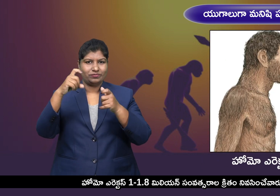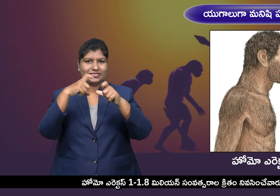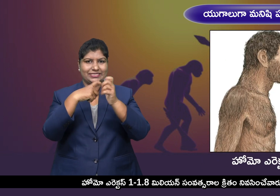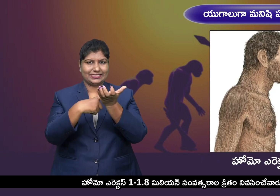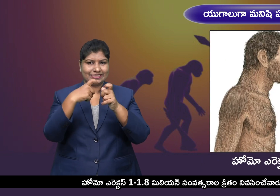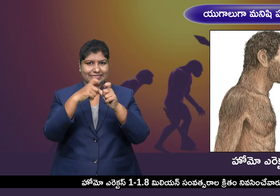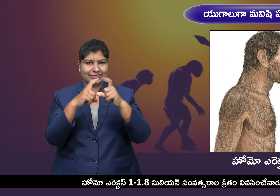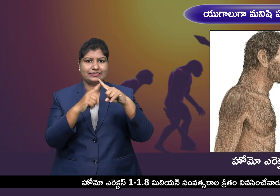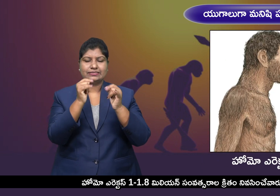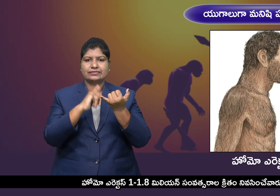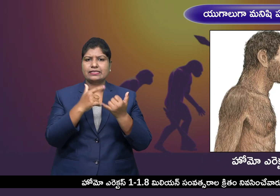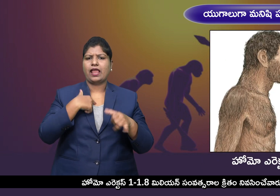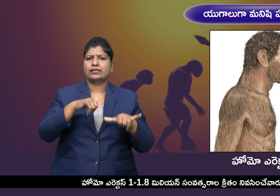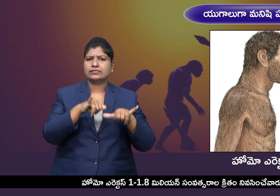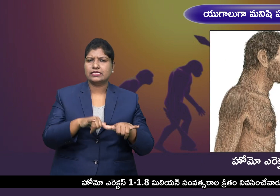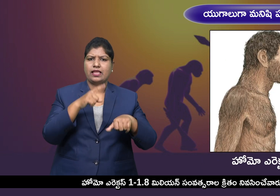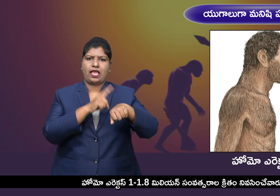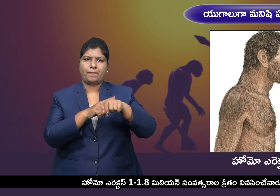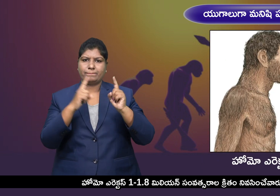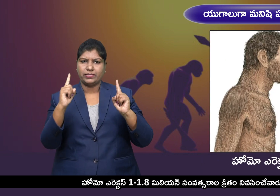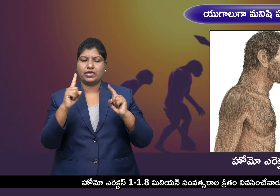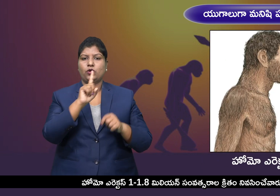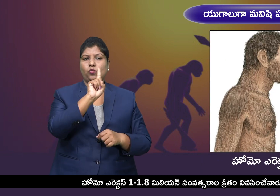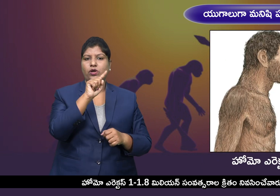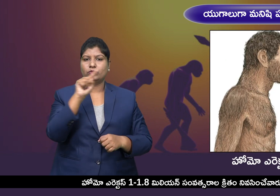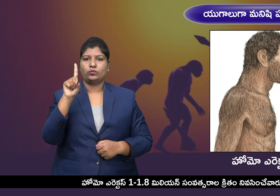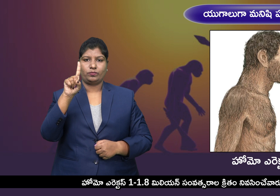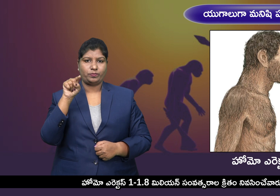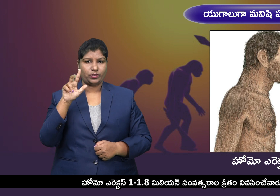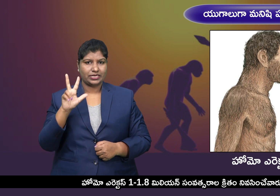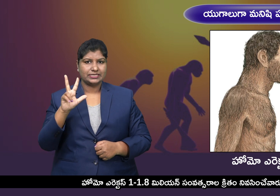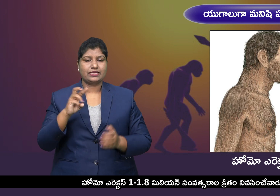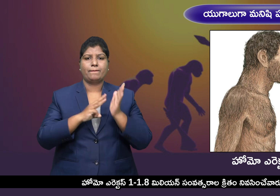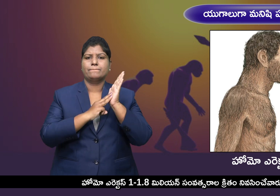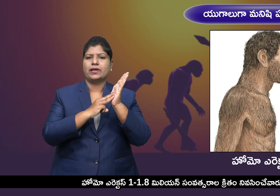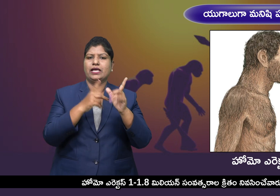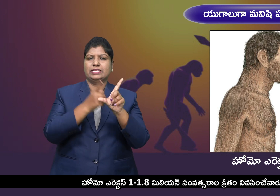ఎరెక్టస్ 1 నుంచి 1.8 మిలియన్ సంవత్సరాల క్రితం నివసించేవారు.